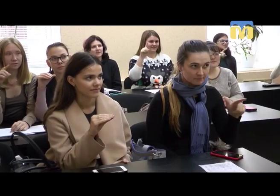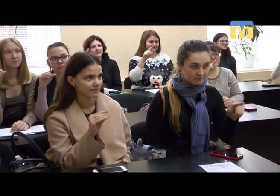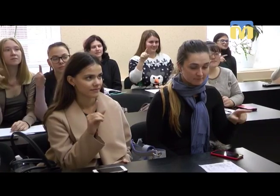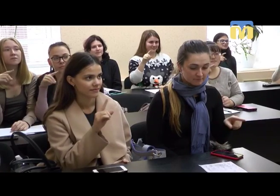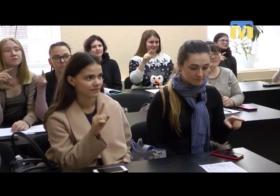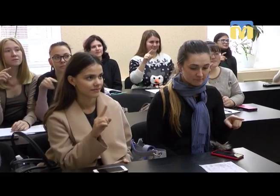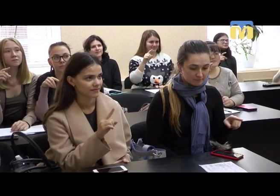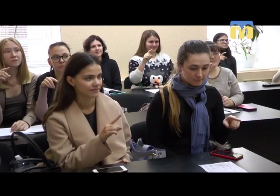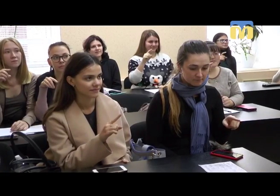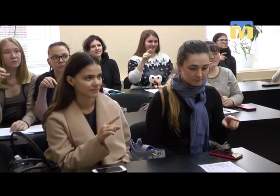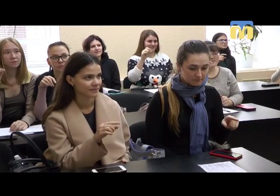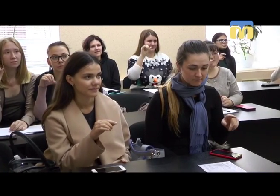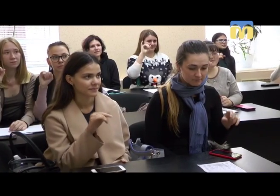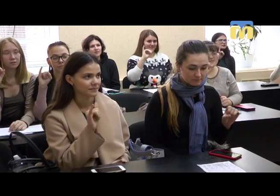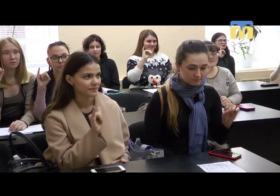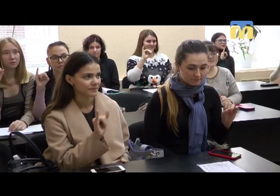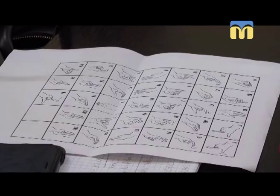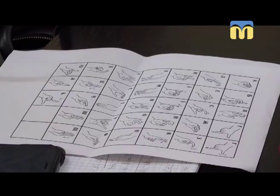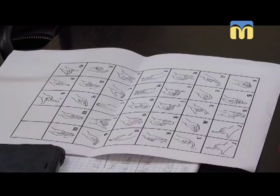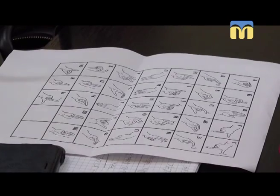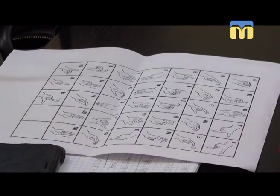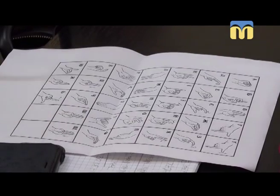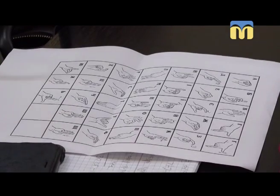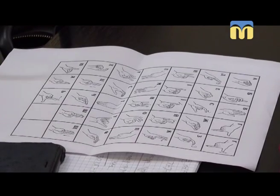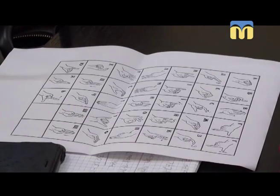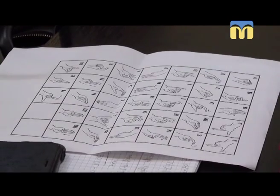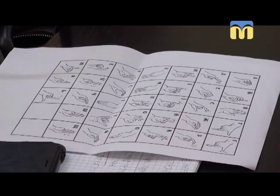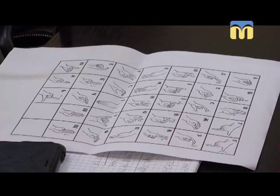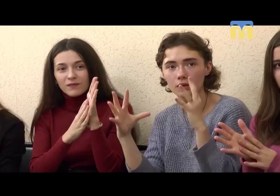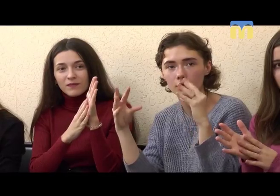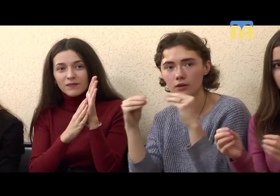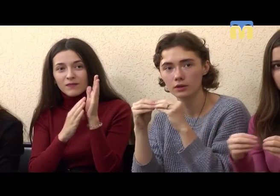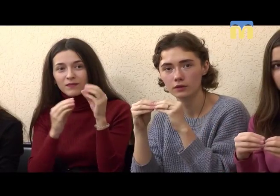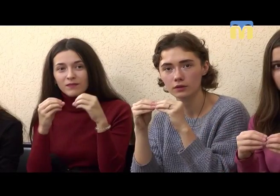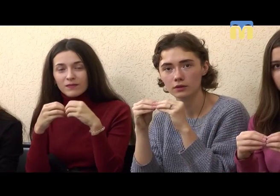мови. У місті проживає понад 1000 людей, а в області понад 2000 глухонімих.